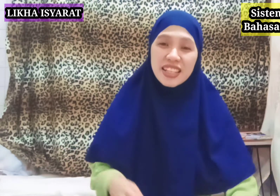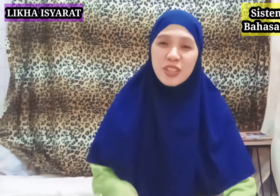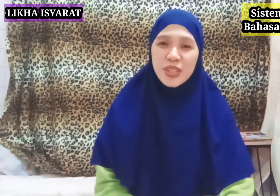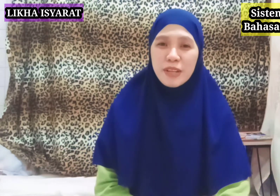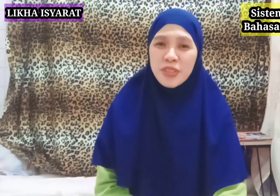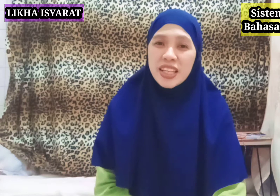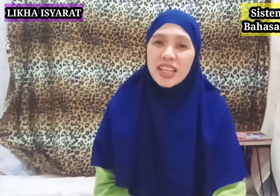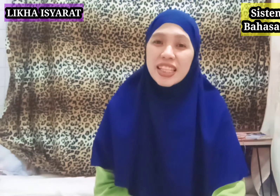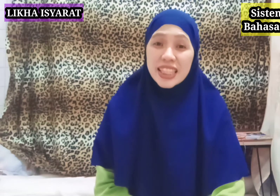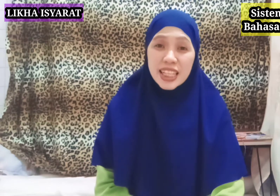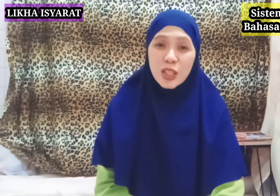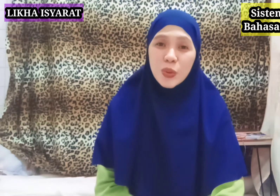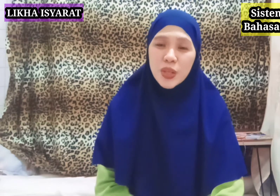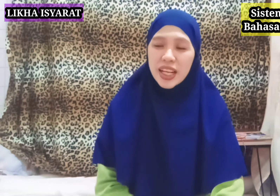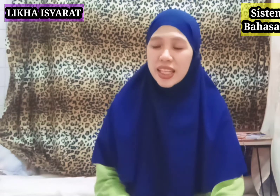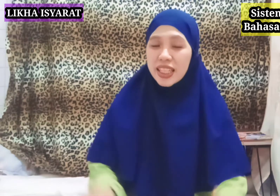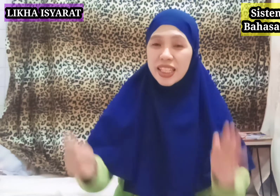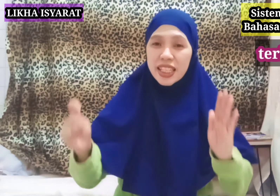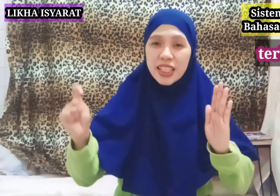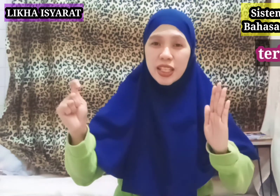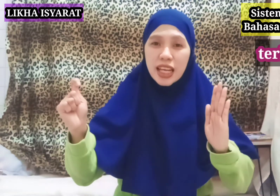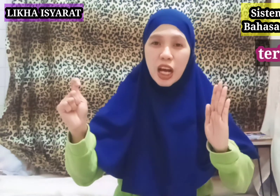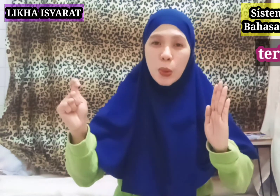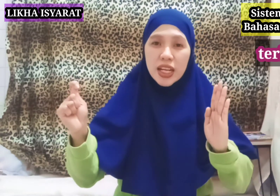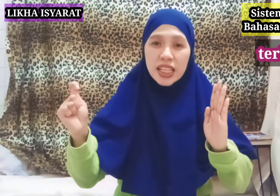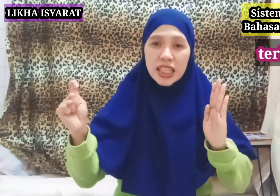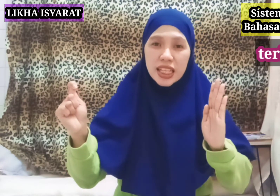gitu ya. Terluka. Ini awalan ter.